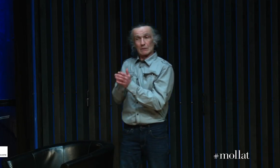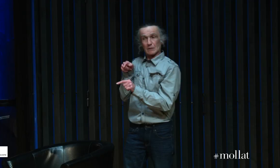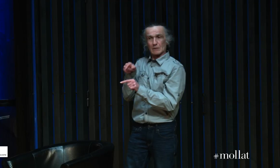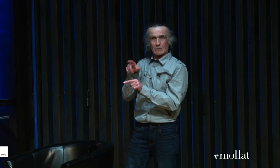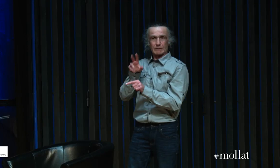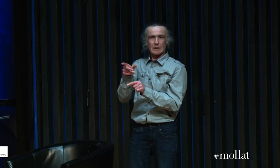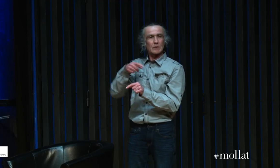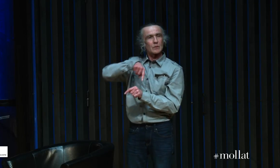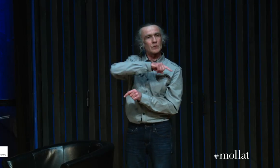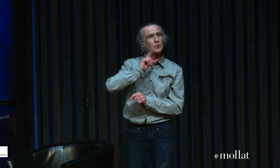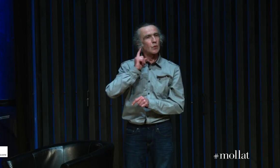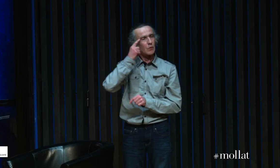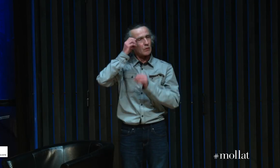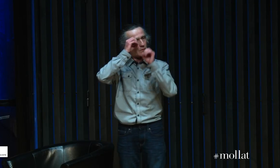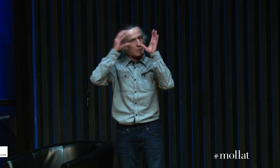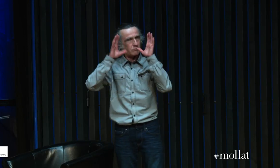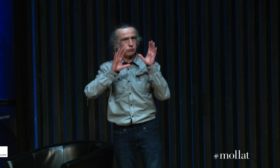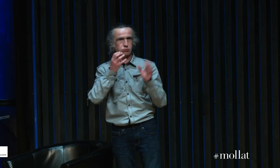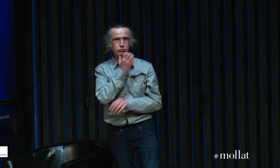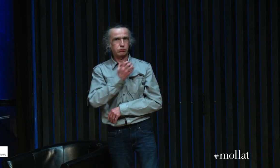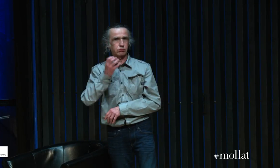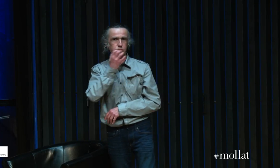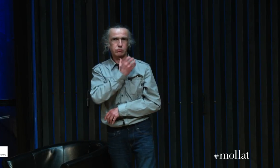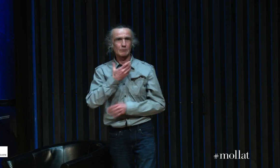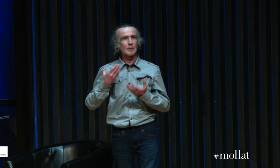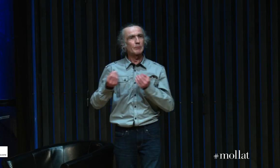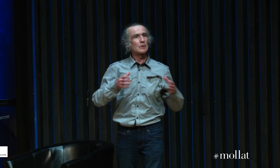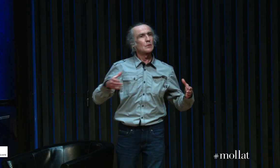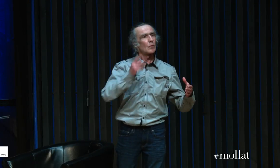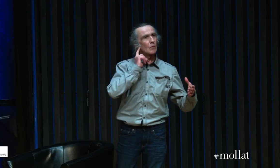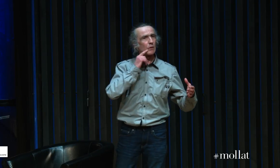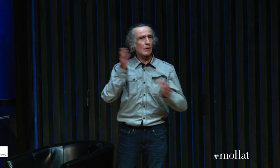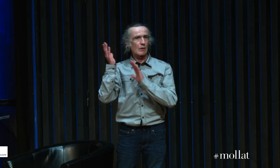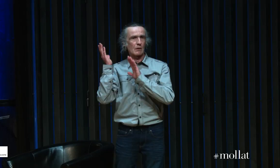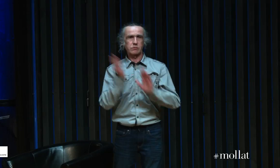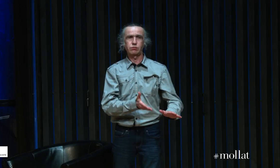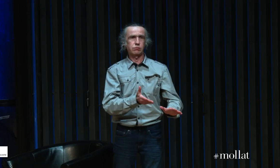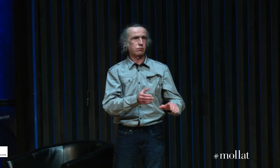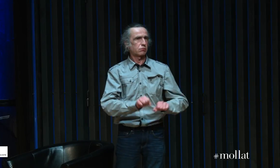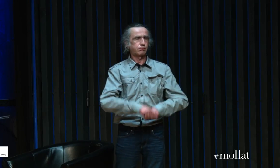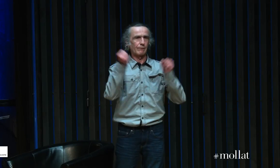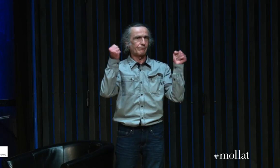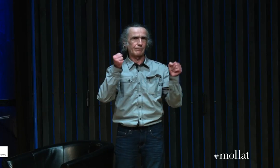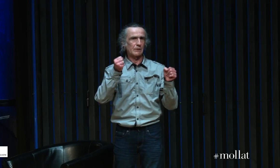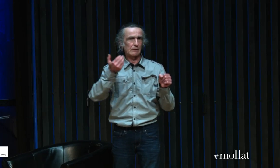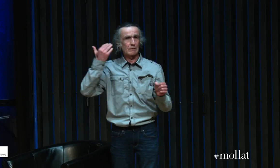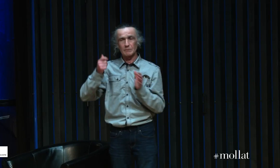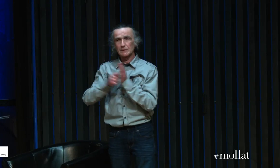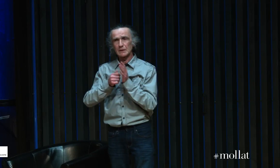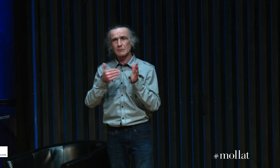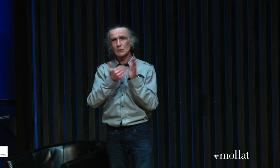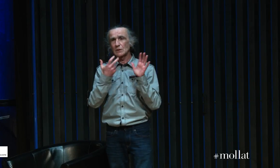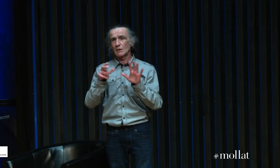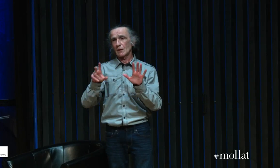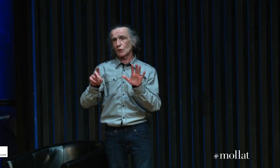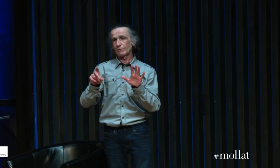Concernant le congrès de Milan, nous, les sourds, ce que ça nous évoque, c'est une époque affreuse. on